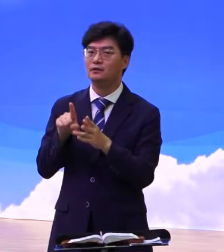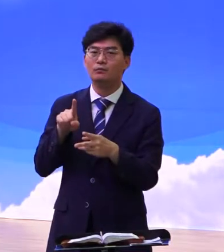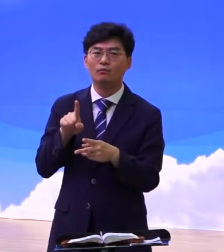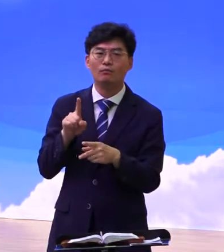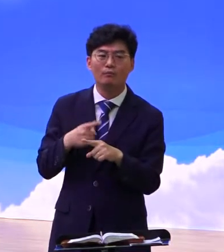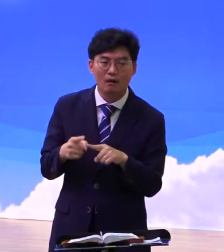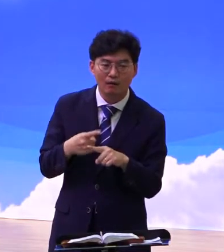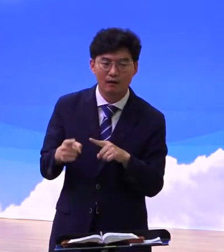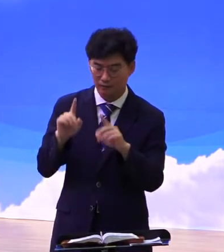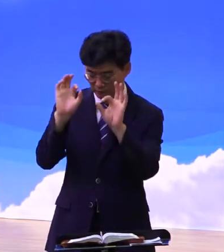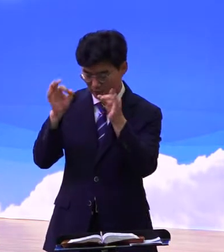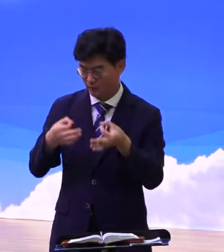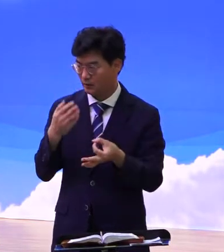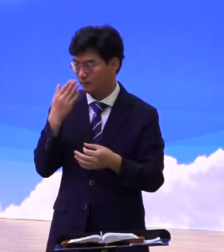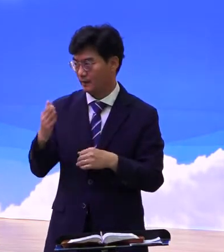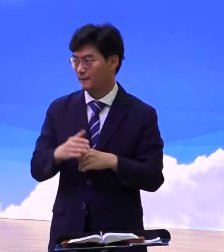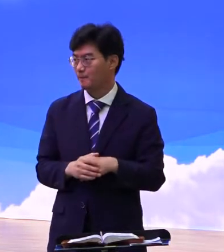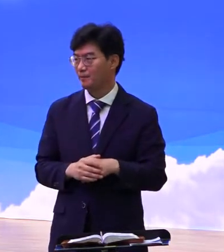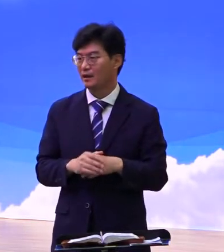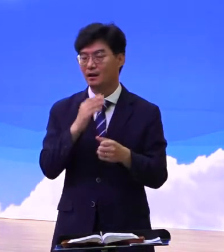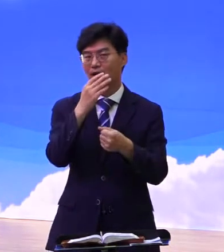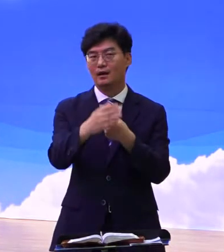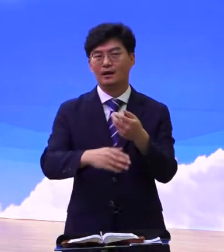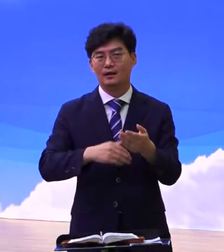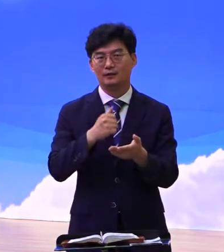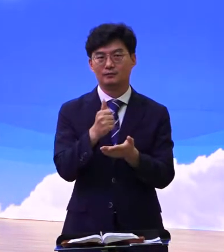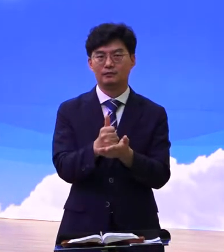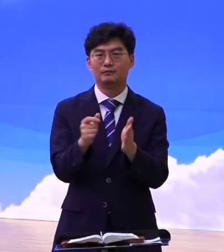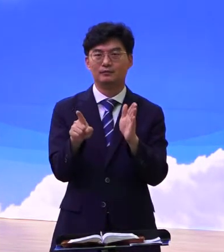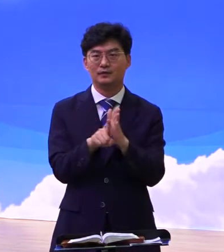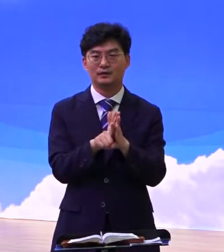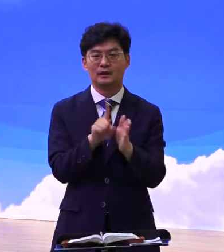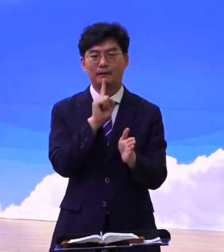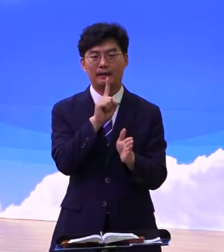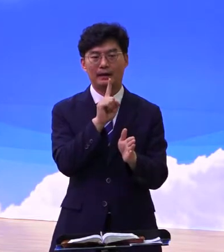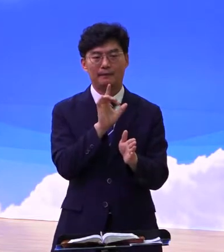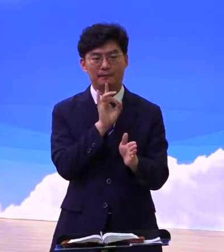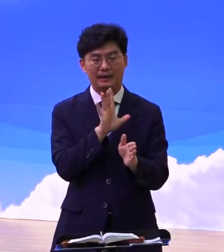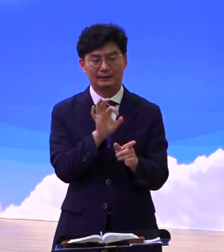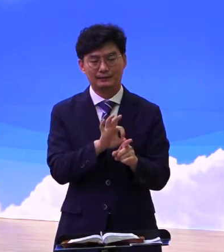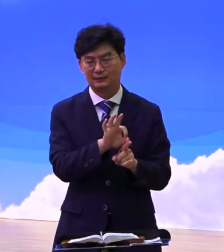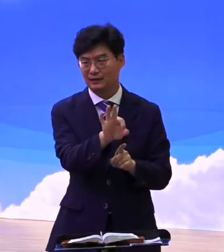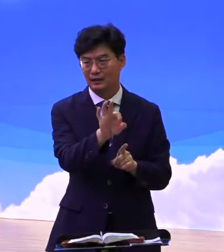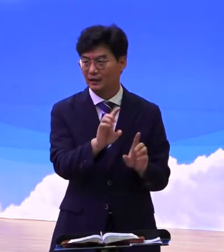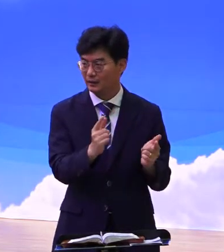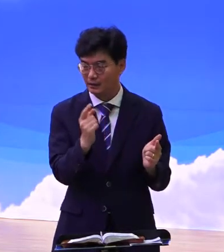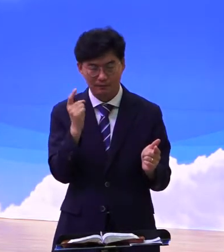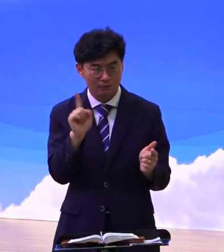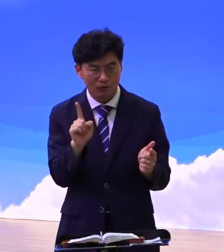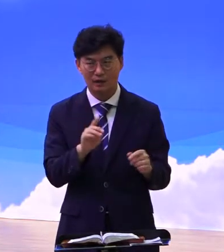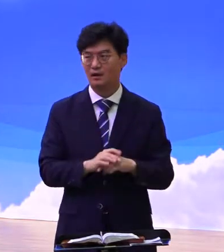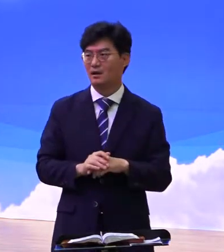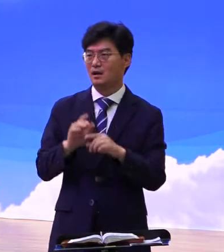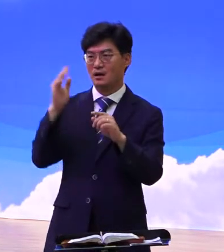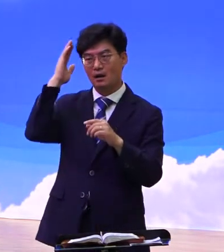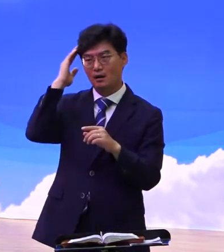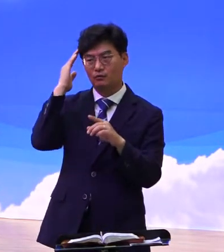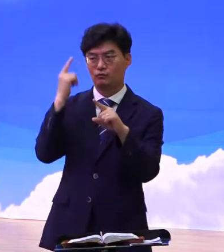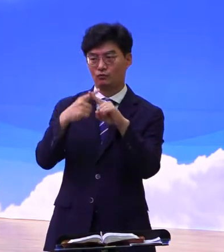말씀과 동떨어진 삶을 살아왔었는지, 그리고 한국교회가 얼마나 세상과